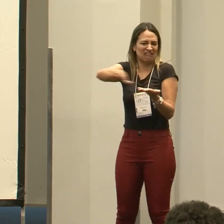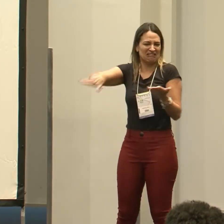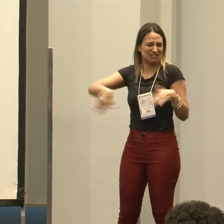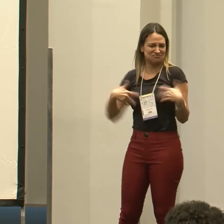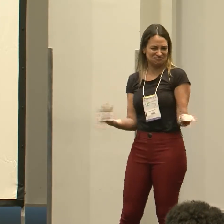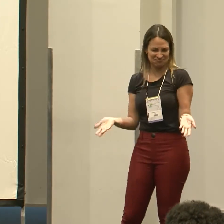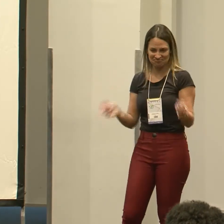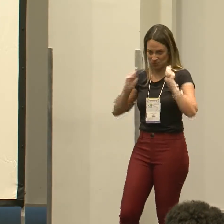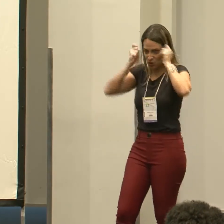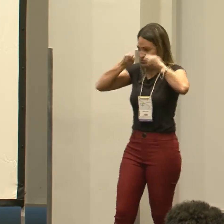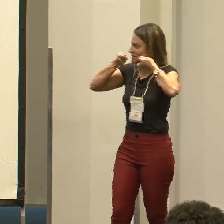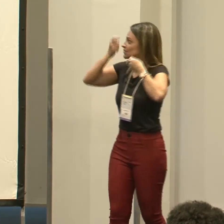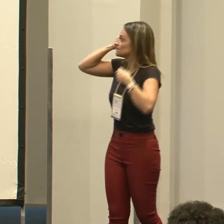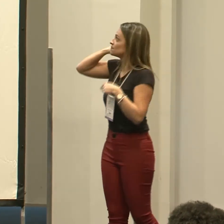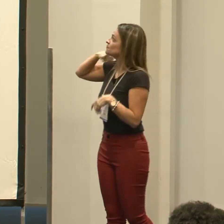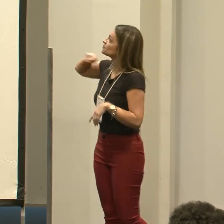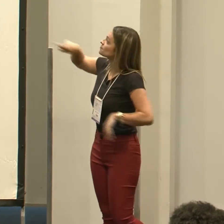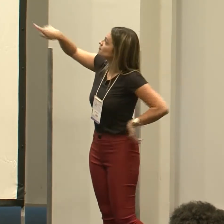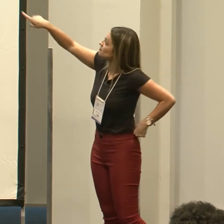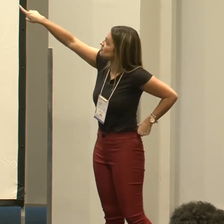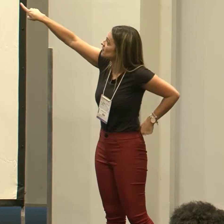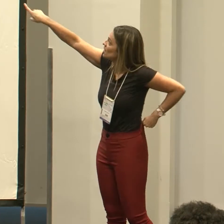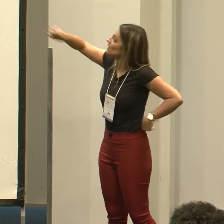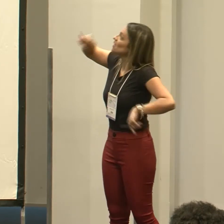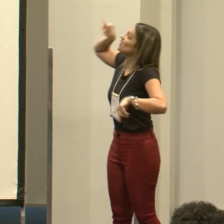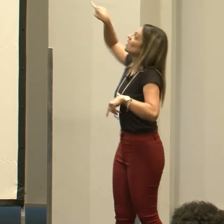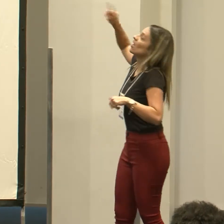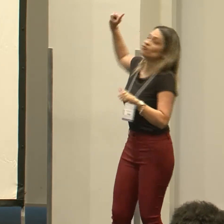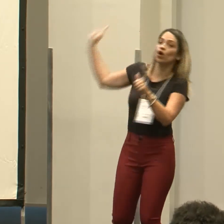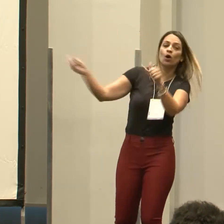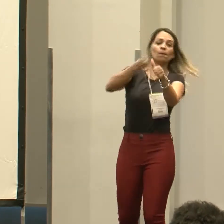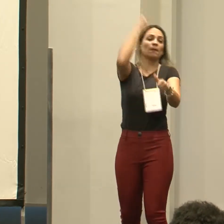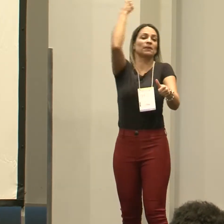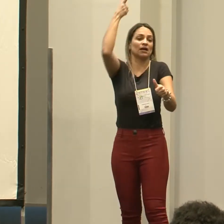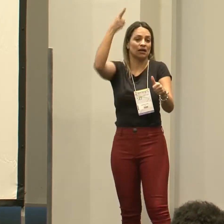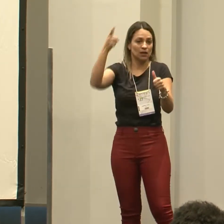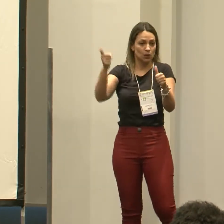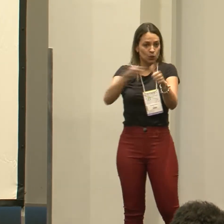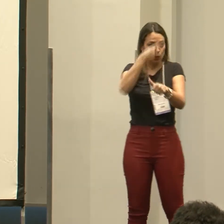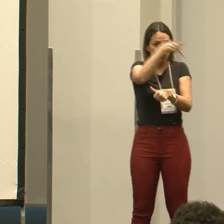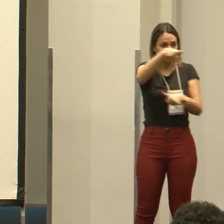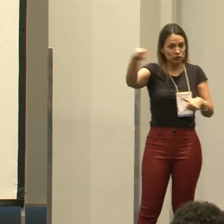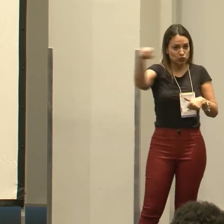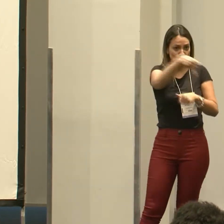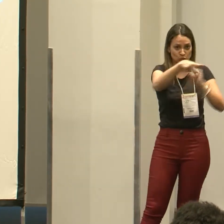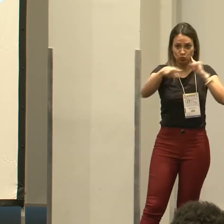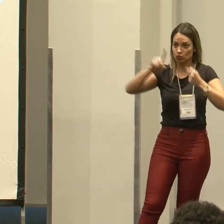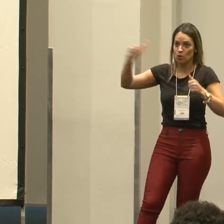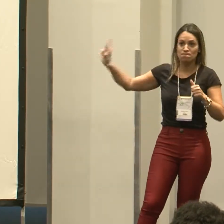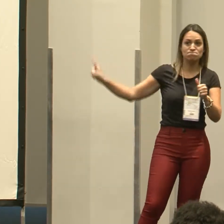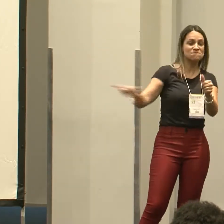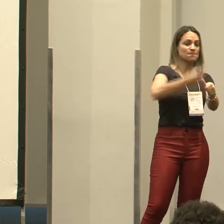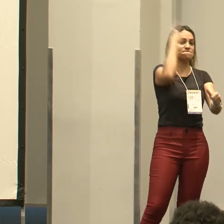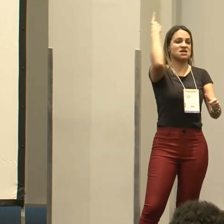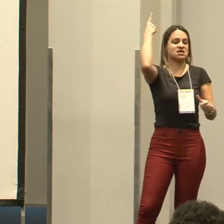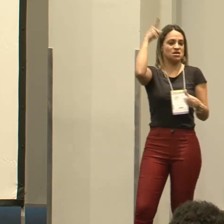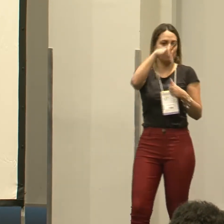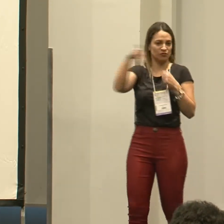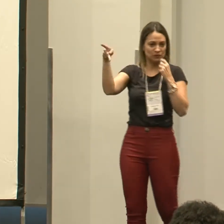vocês. Algumas pessoas utilizam o sinal da amarração dos franciscanos, mas ele utiliza este sinal aqui.